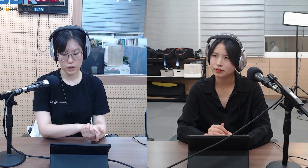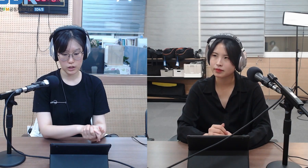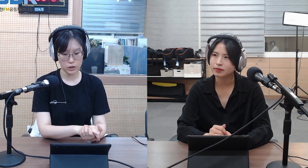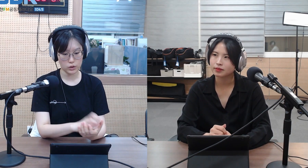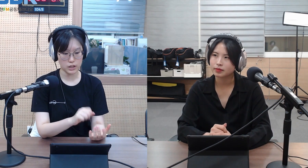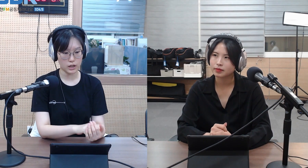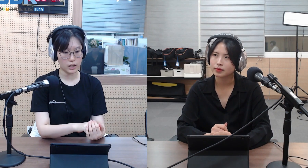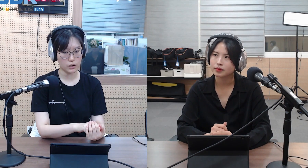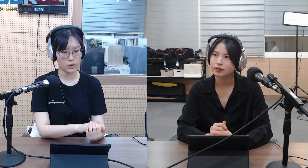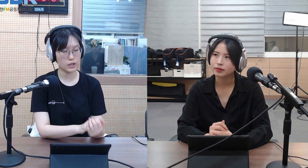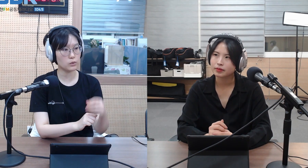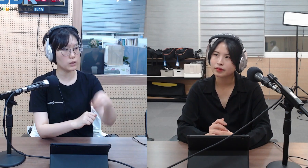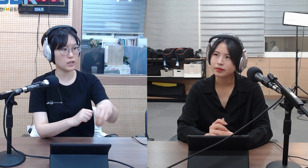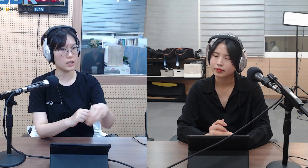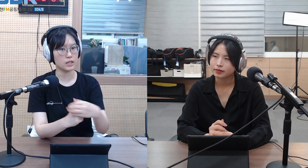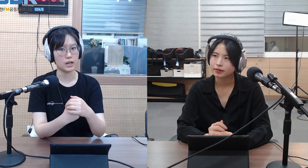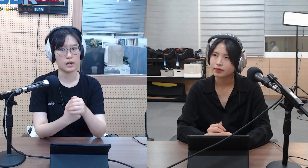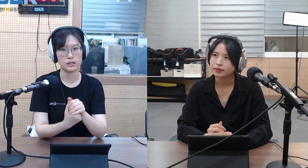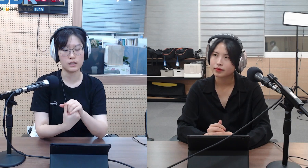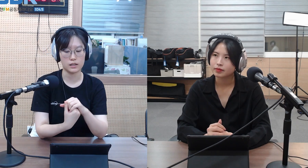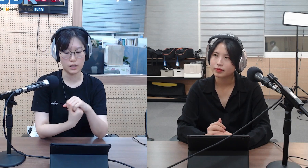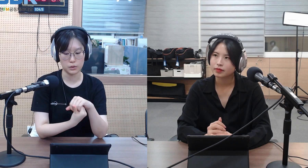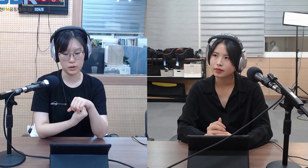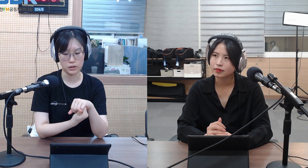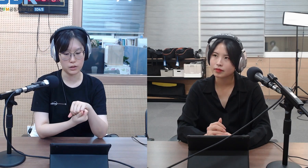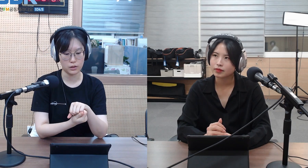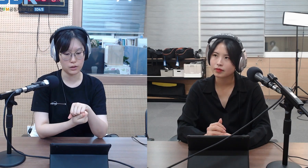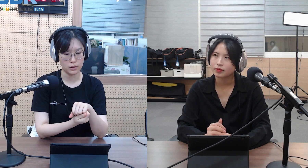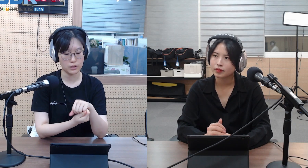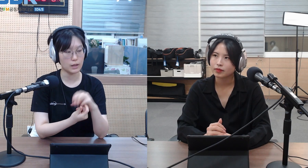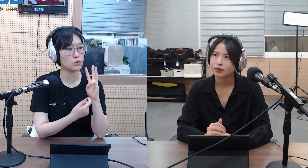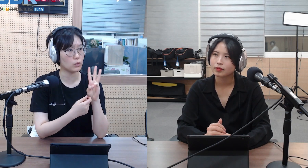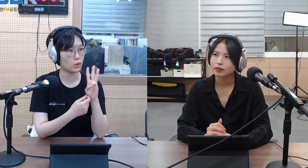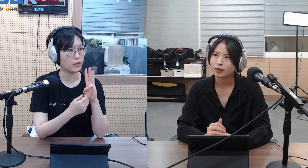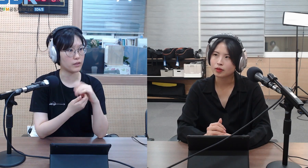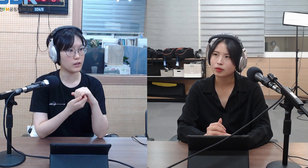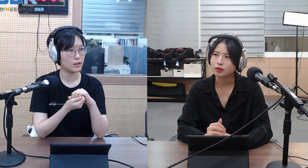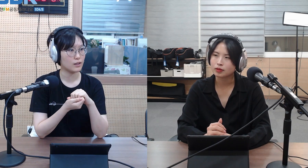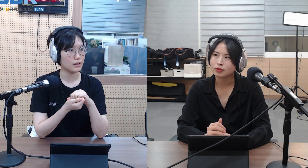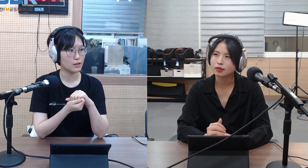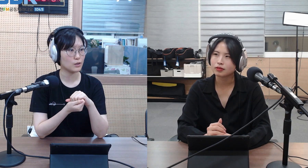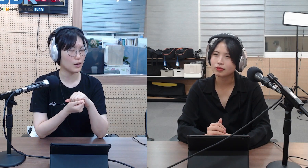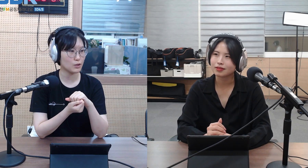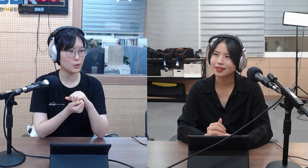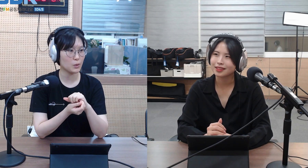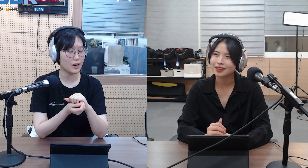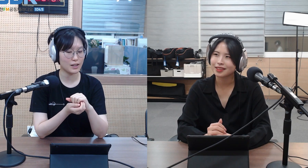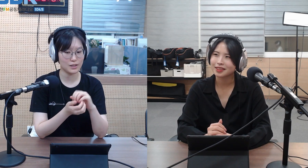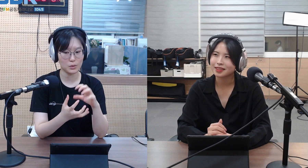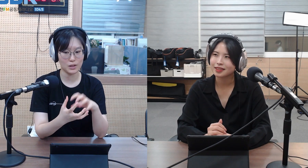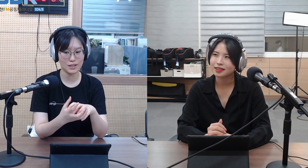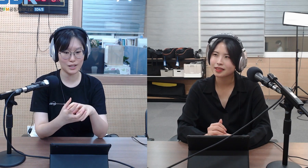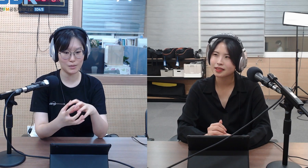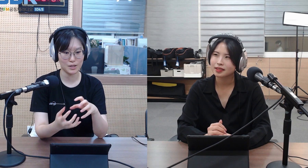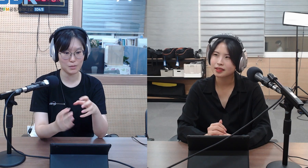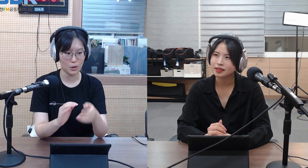그거 진행하러 인도네시아 자카르타를 다녀왔어요. 3주 동안. 그래서 3주 동안 인도네시아 음식